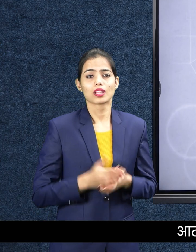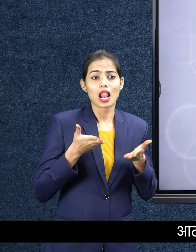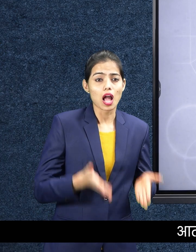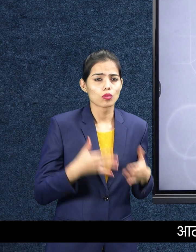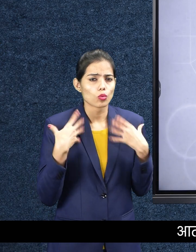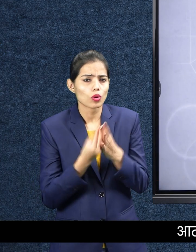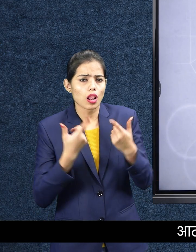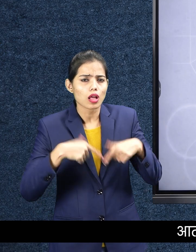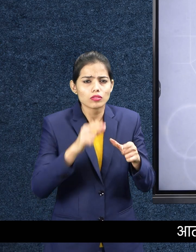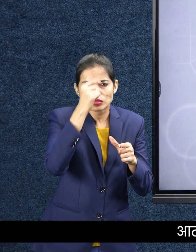आता आम्ही एक समस्या सोडवू.